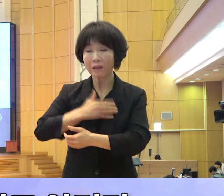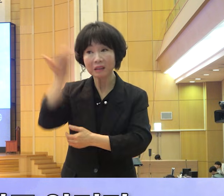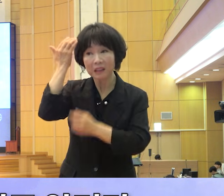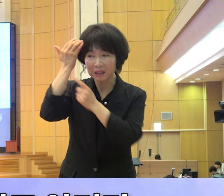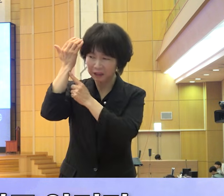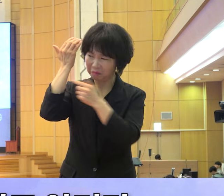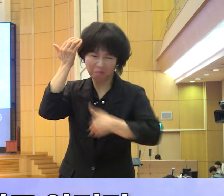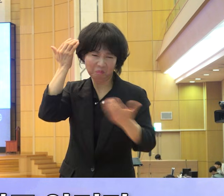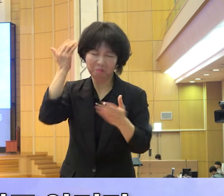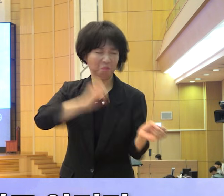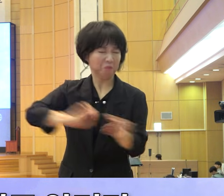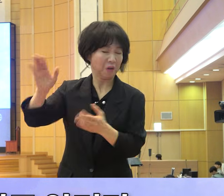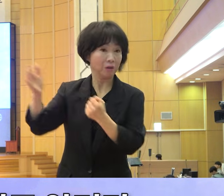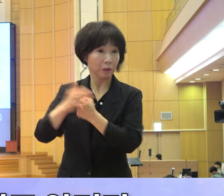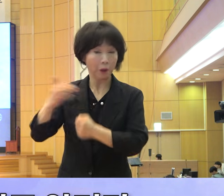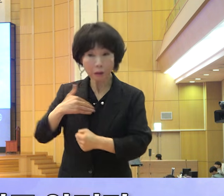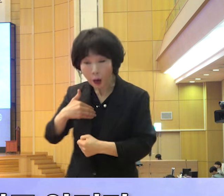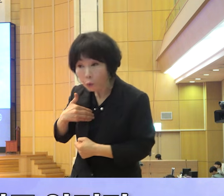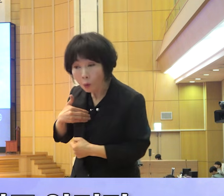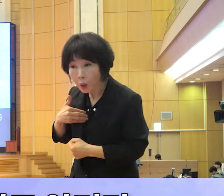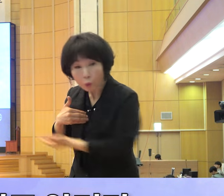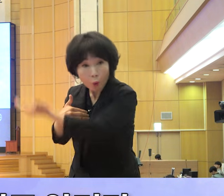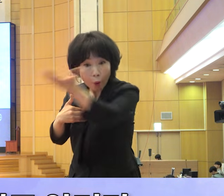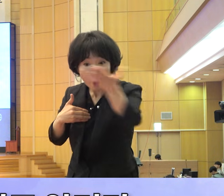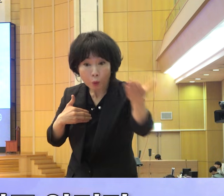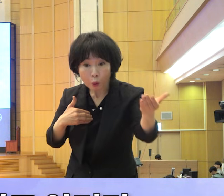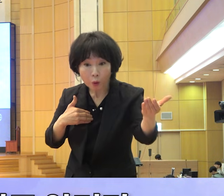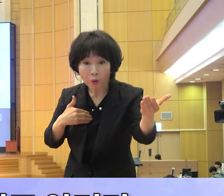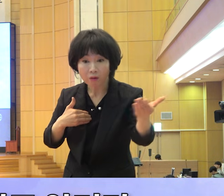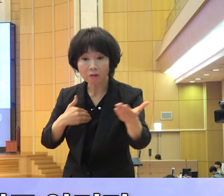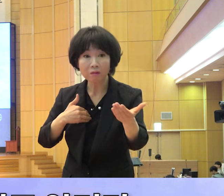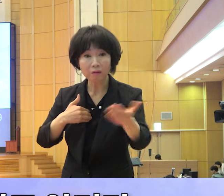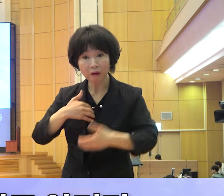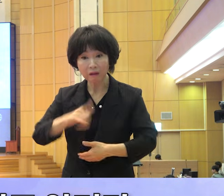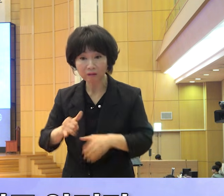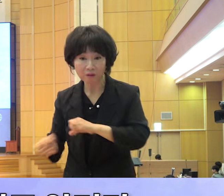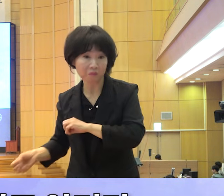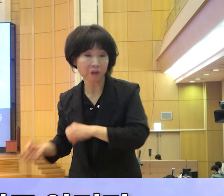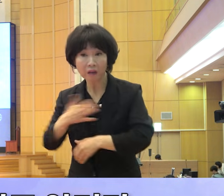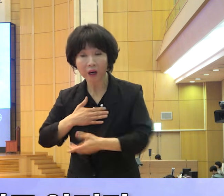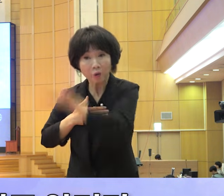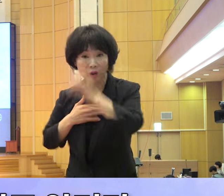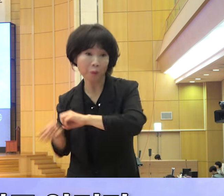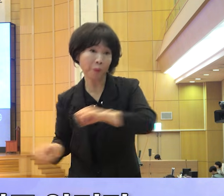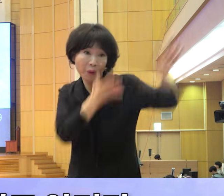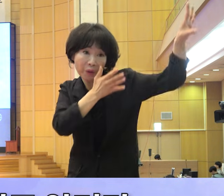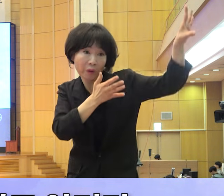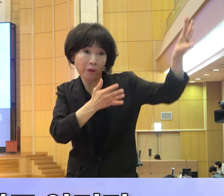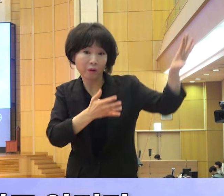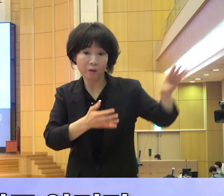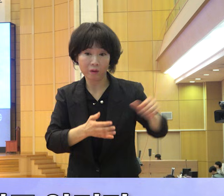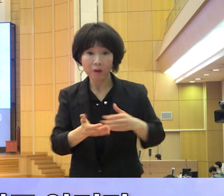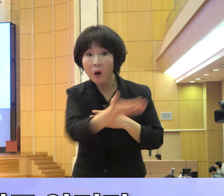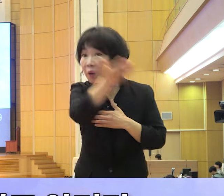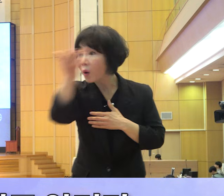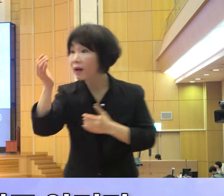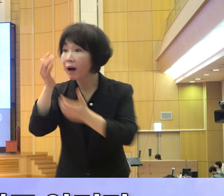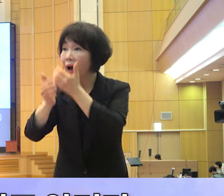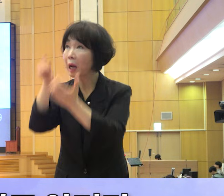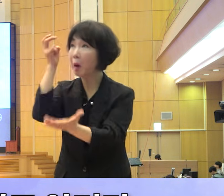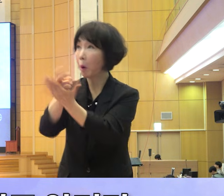너희를 버려서 내 제사장이 되지 못하게 할 것이요, 내가 내 하나님의 율법을